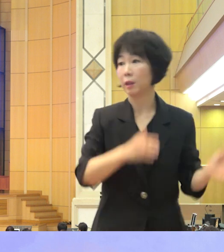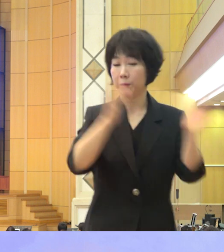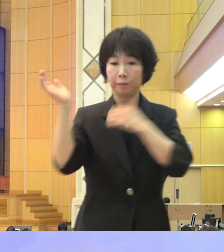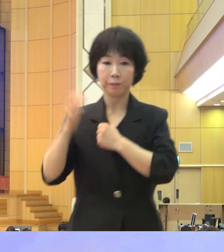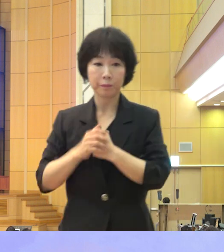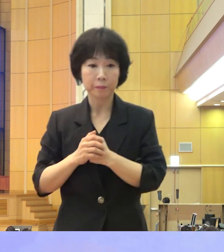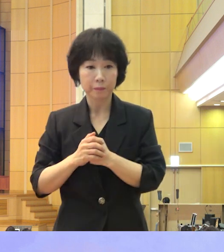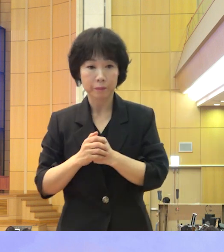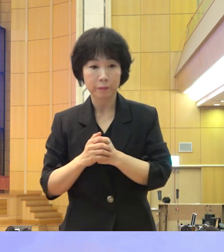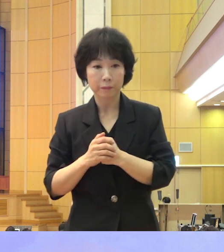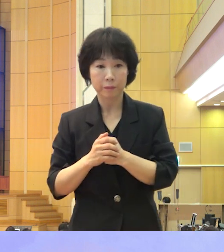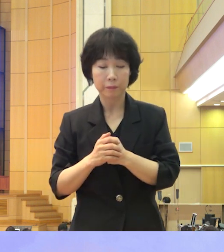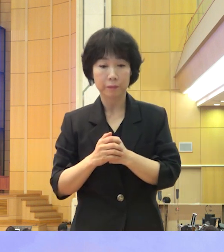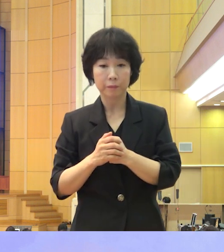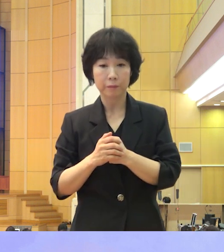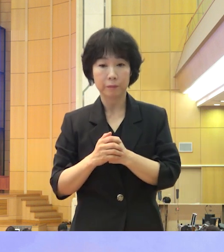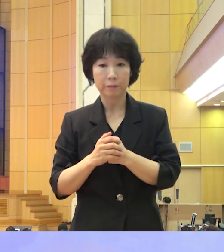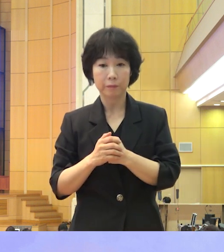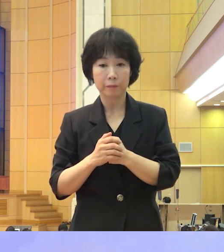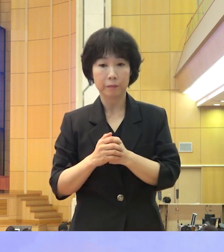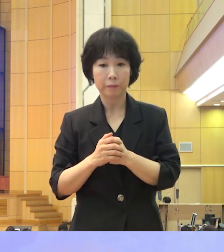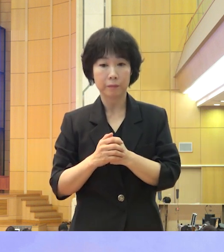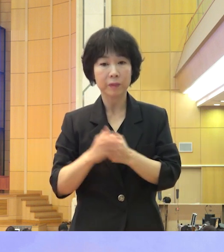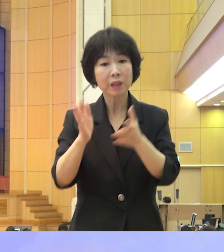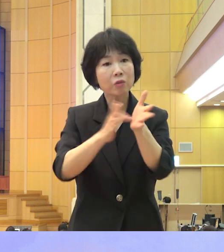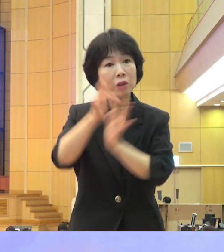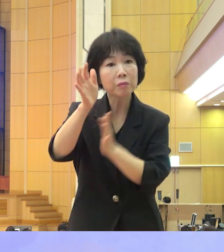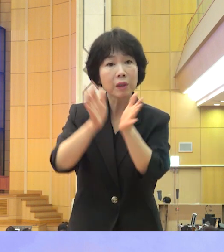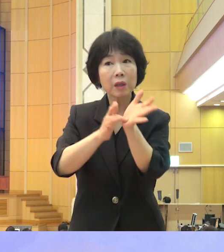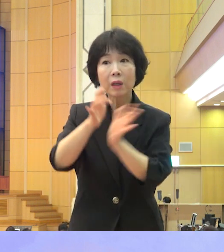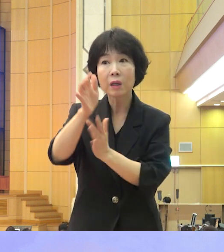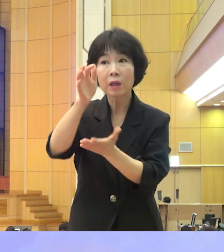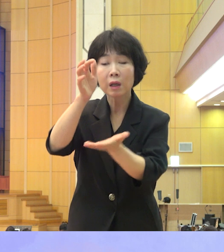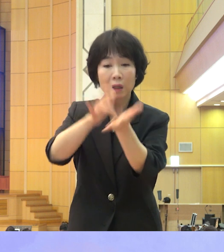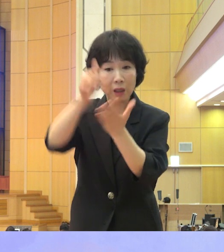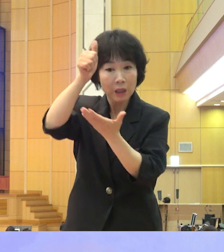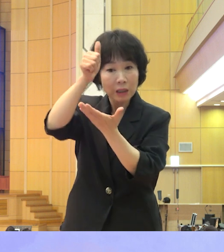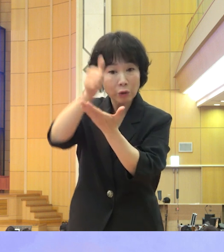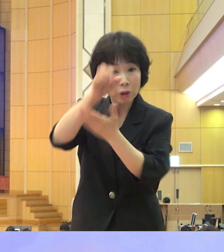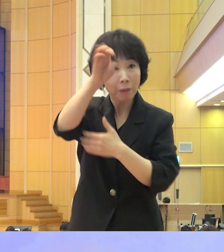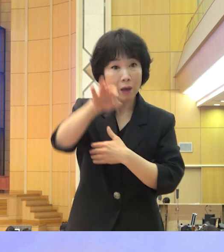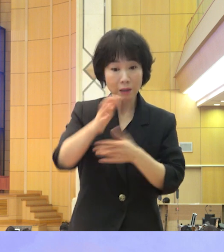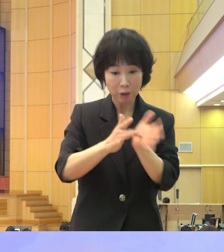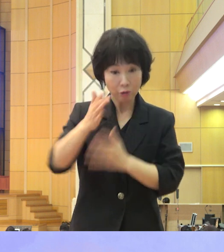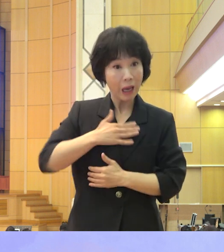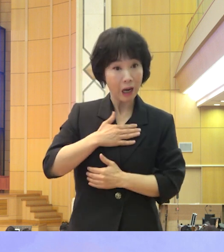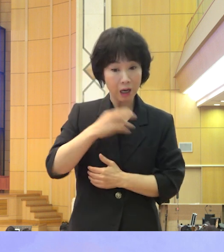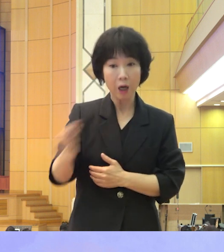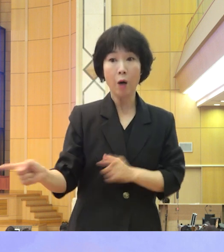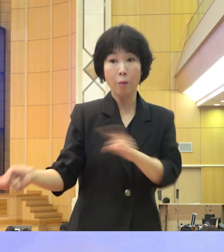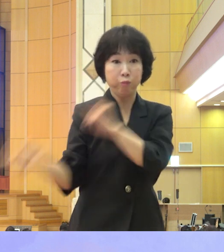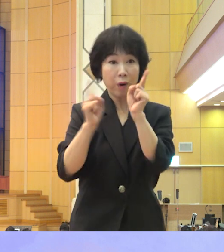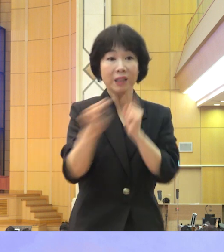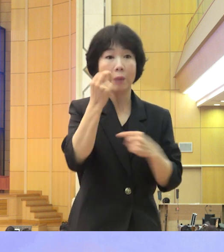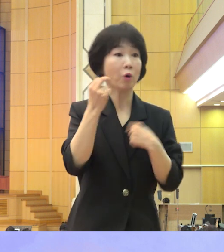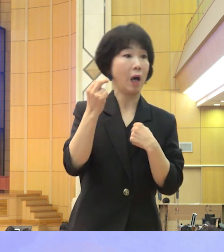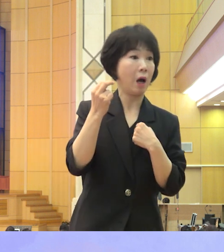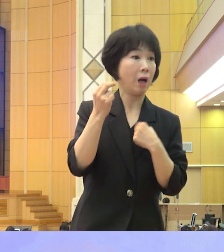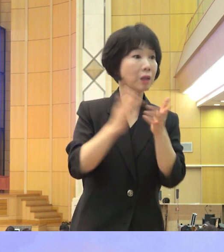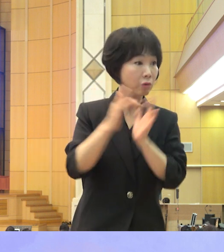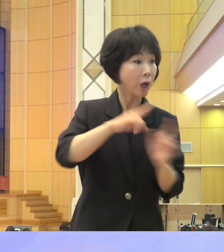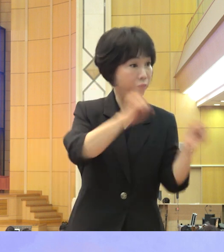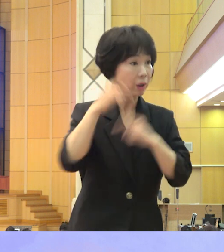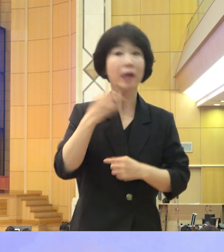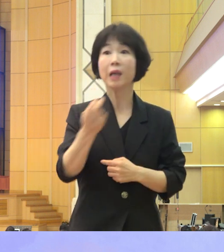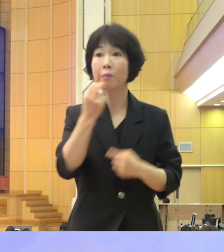11장 27절에 보니까 이르시되 이것을 내가 믿느냐? 나는 부활의 생명이니 예수 믿는